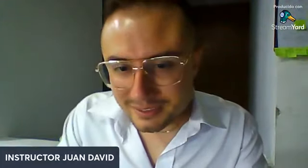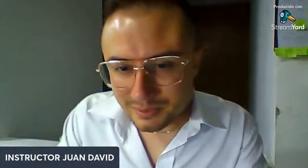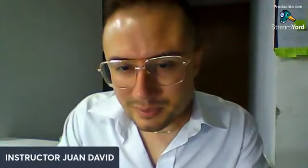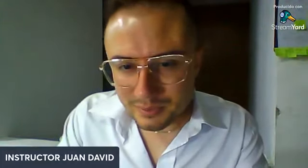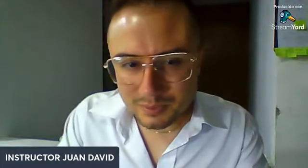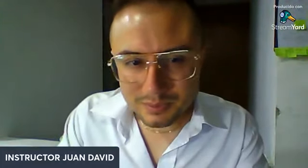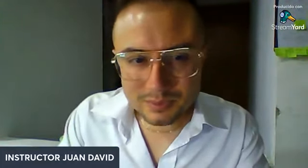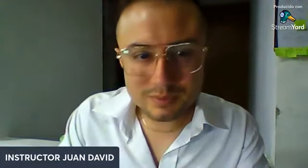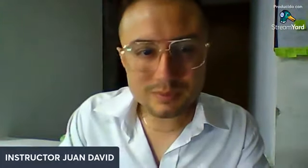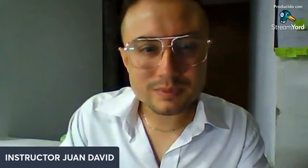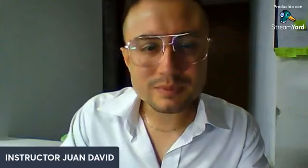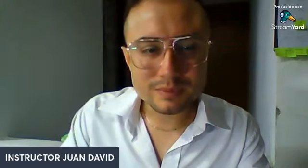comentarios.